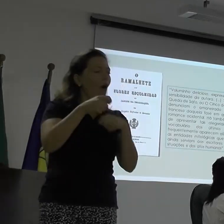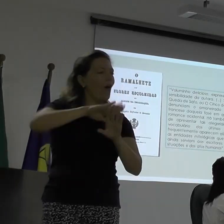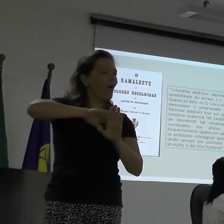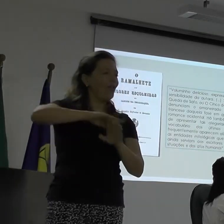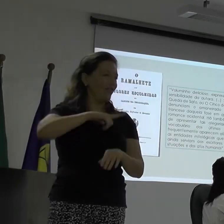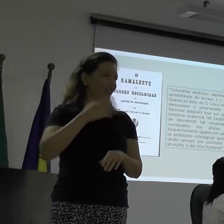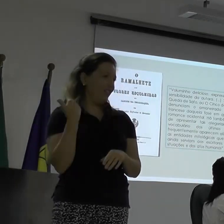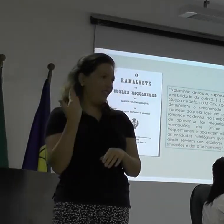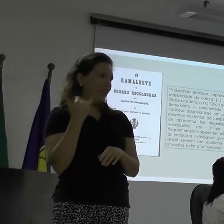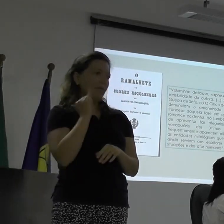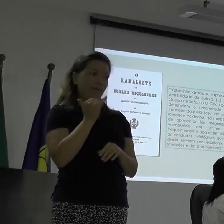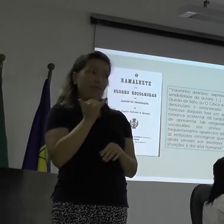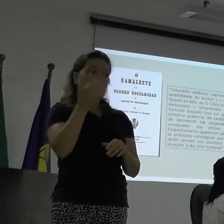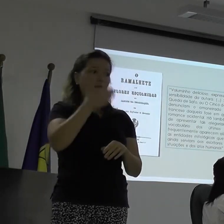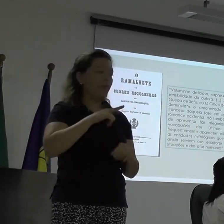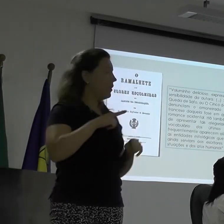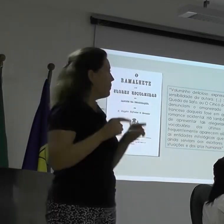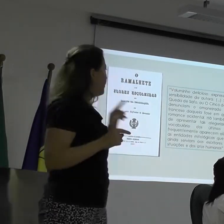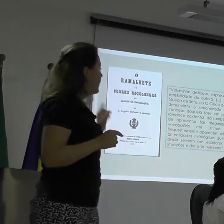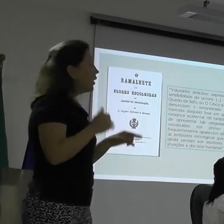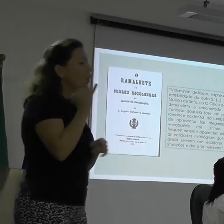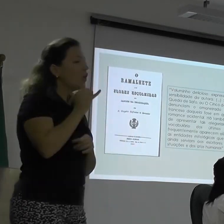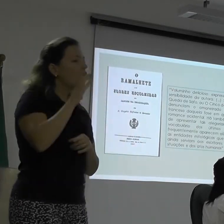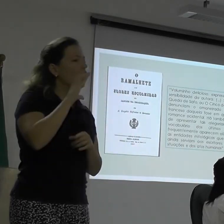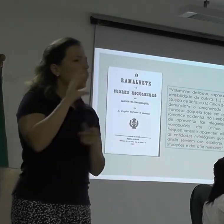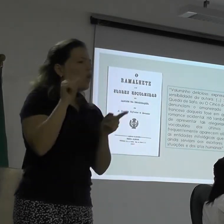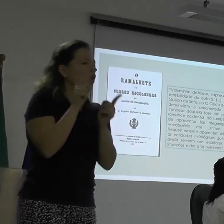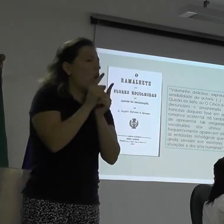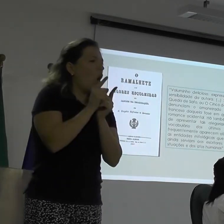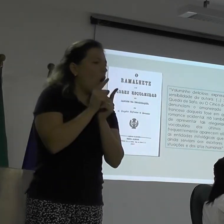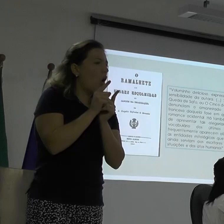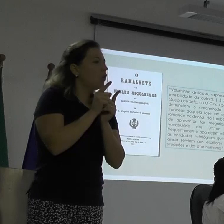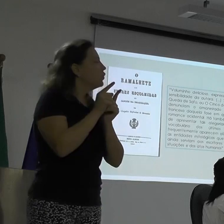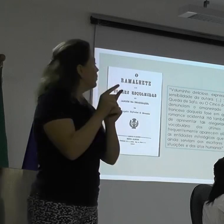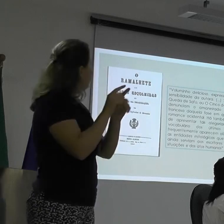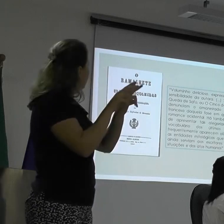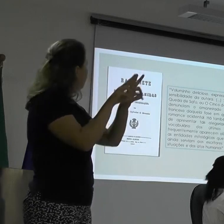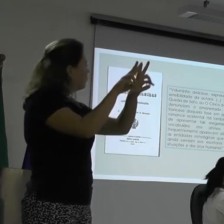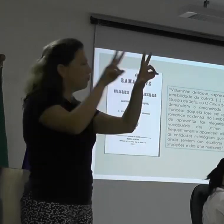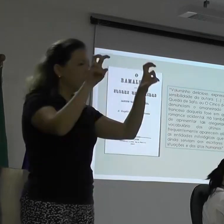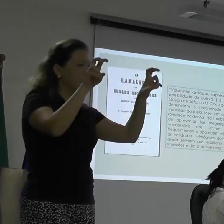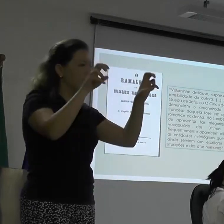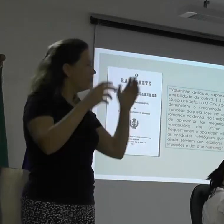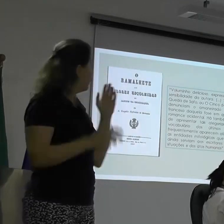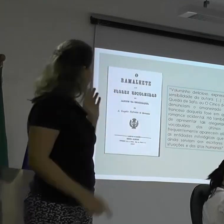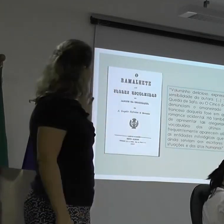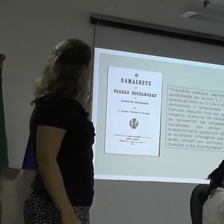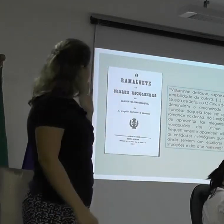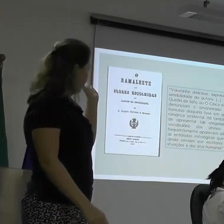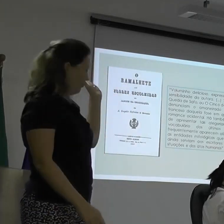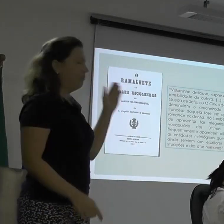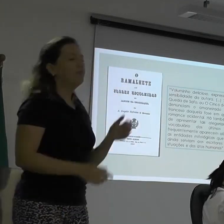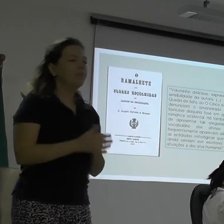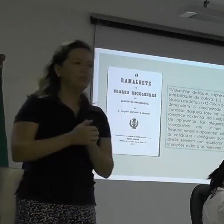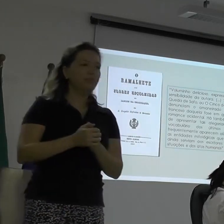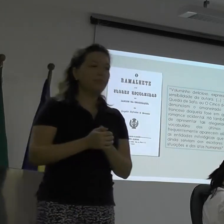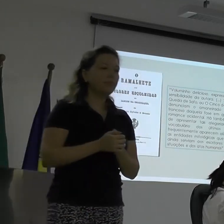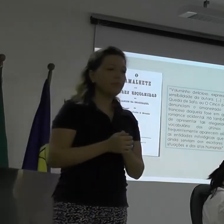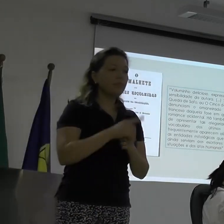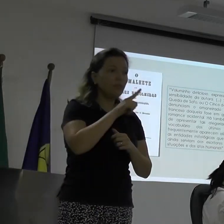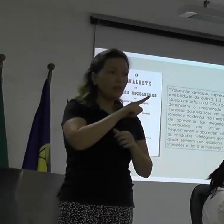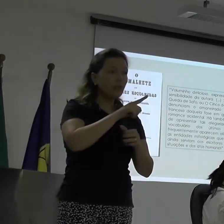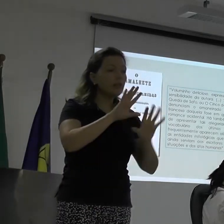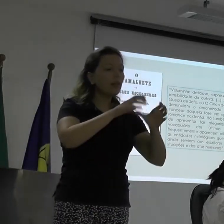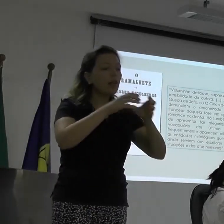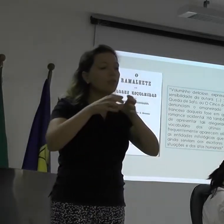O conto, na verdade, compôs a obra intitulada O Ramalhete e foi